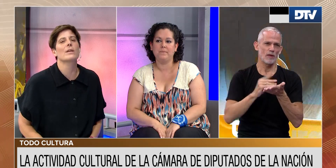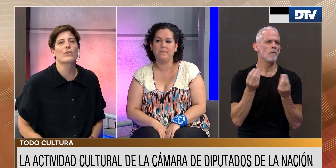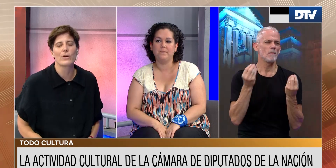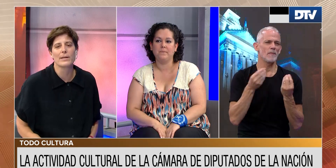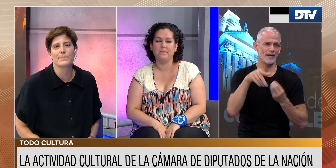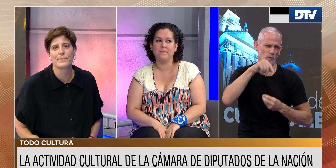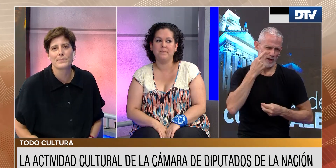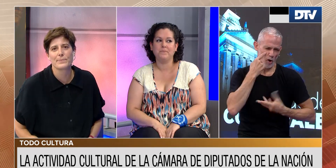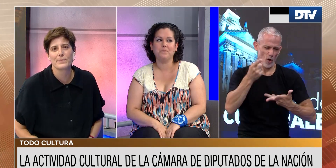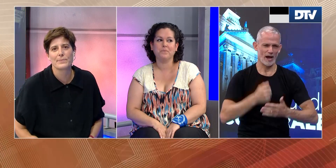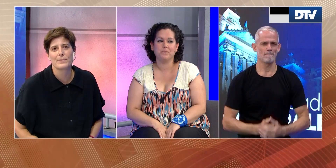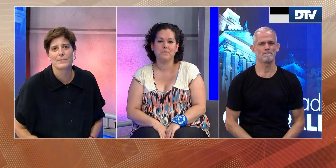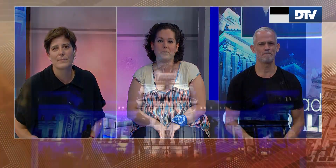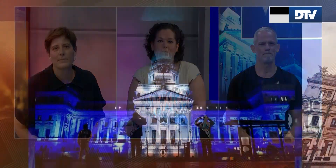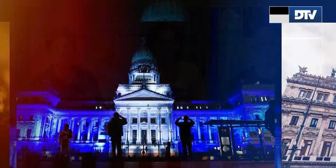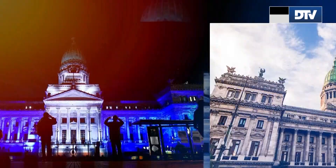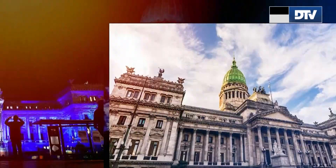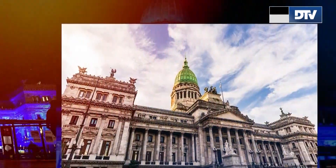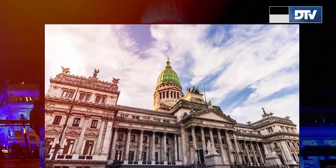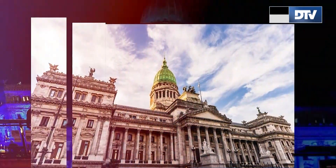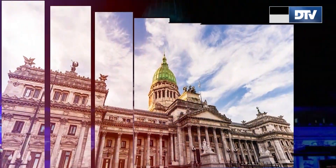para que ustedes conozcan.